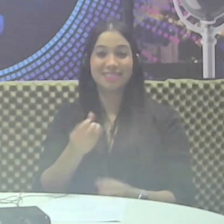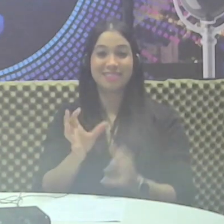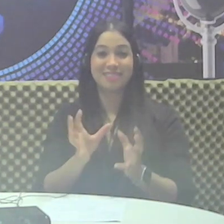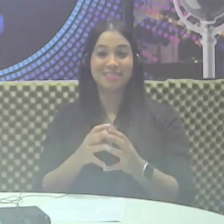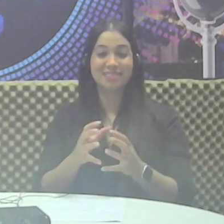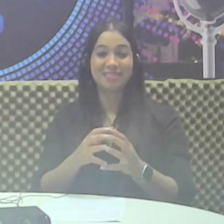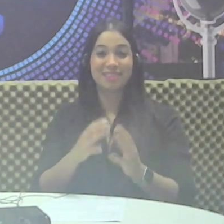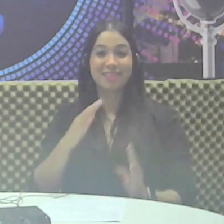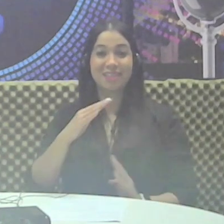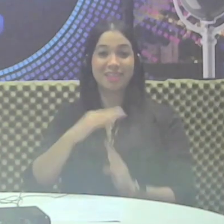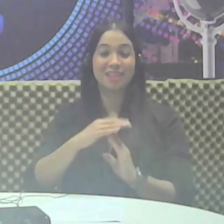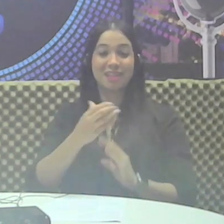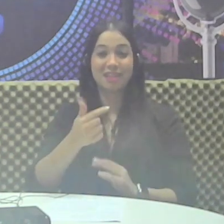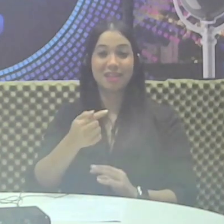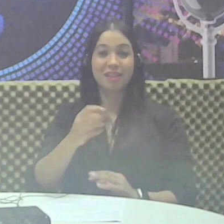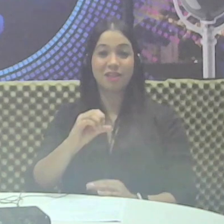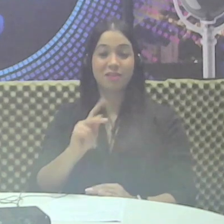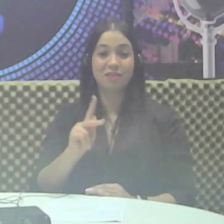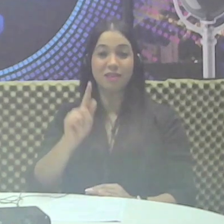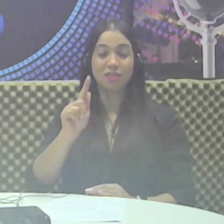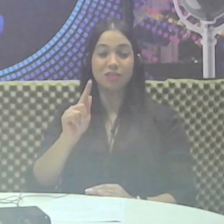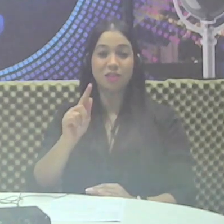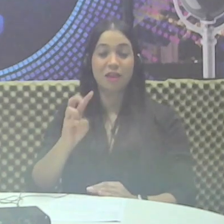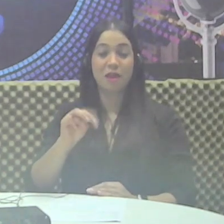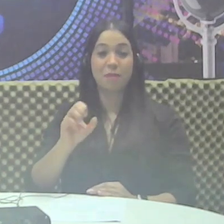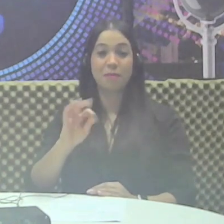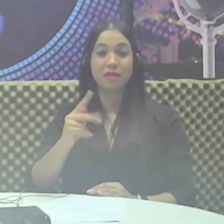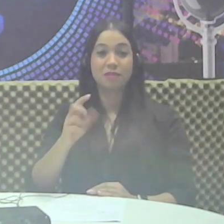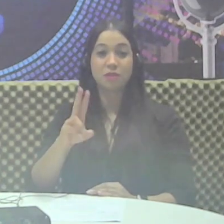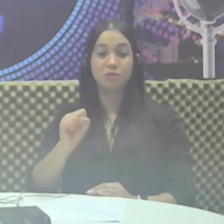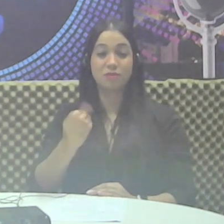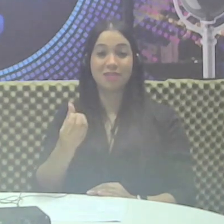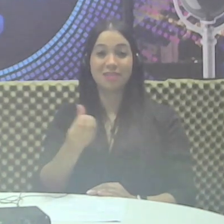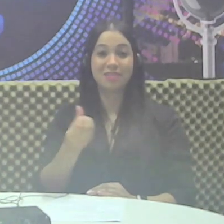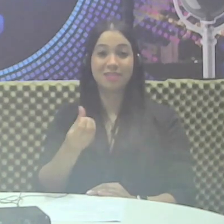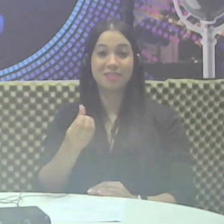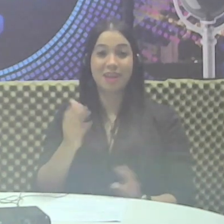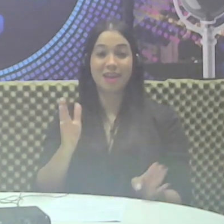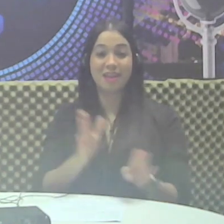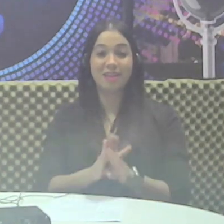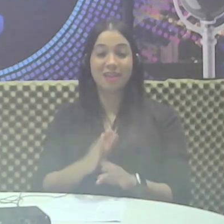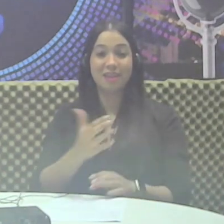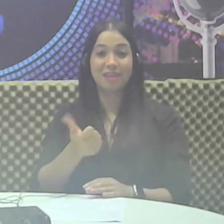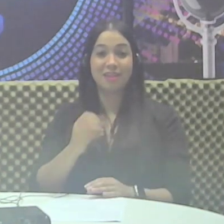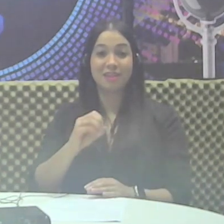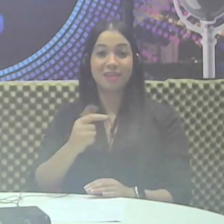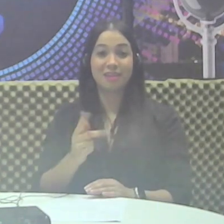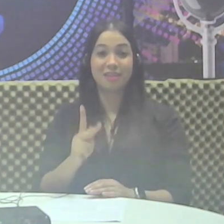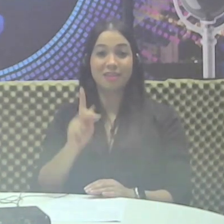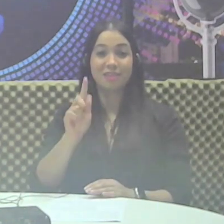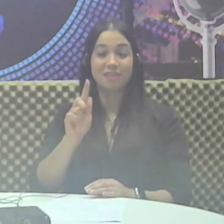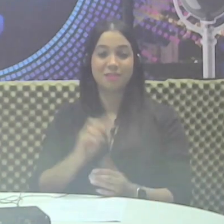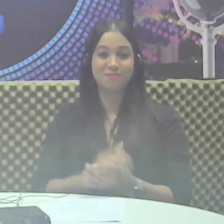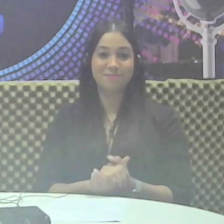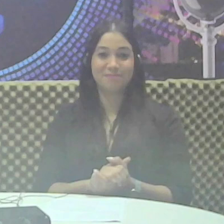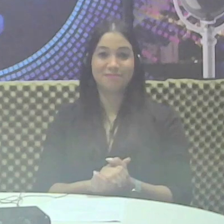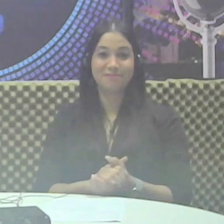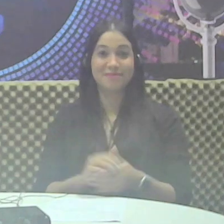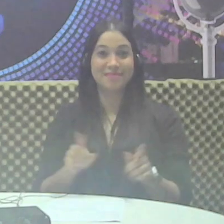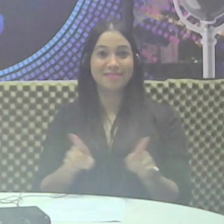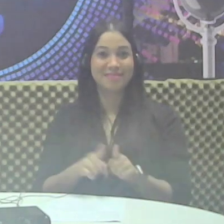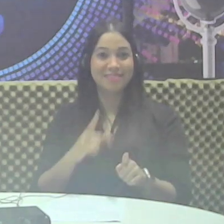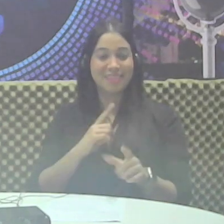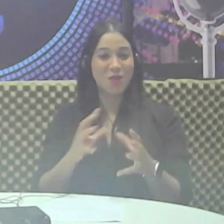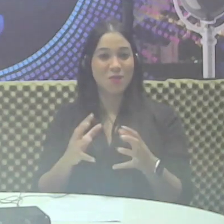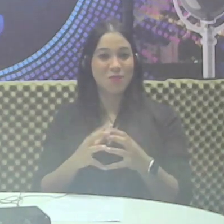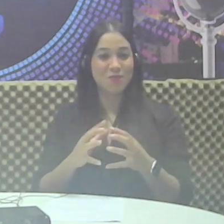até 79 quilos. E Matheus Silva, 6º lugar na categoria até 107 quilos. Também compôs a